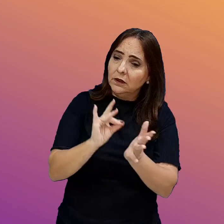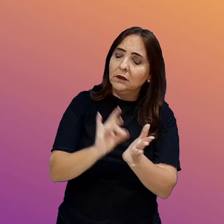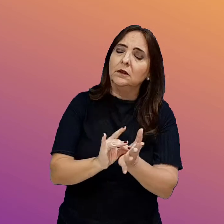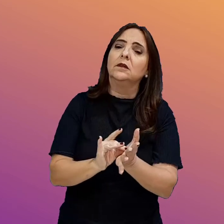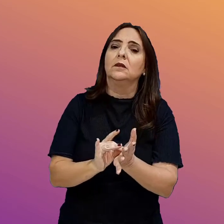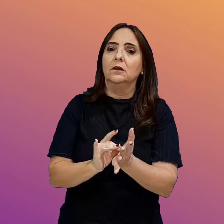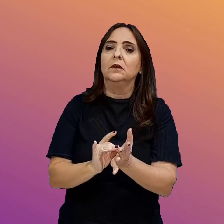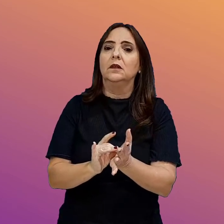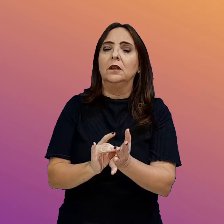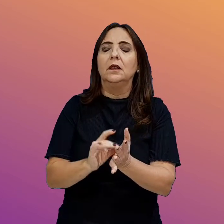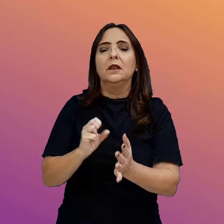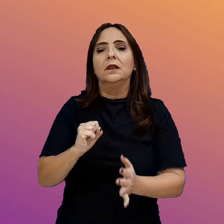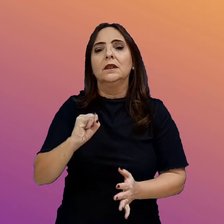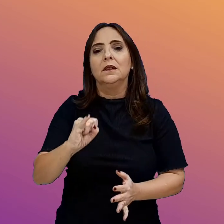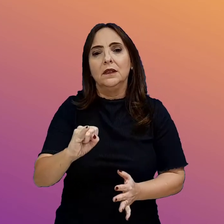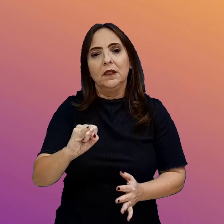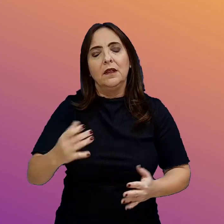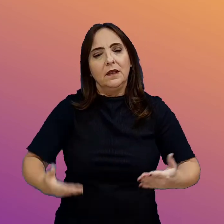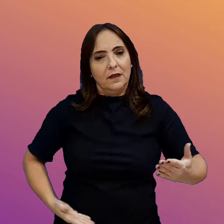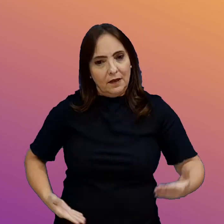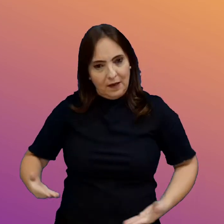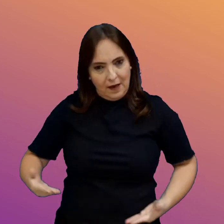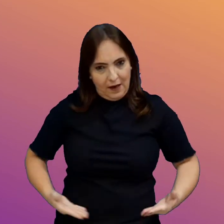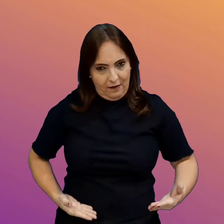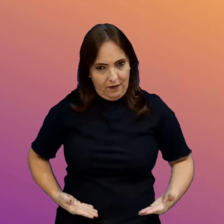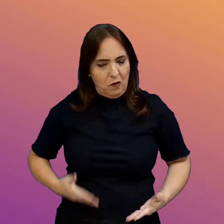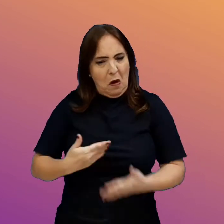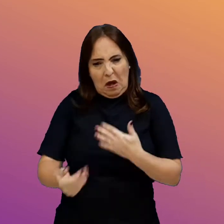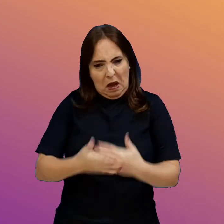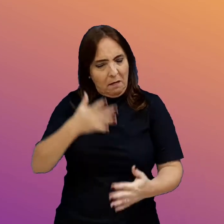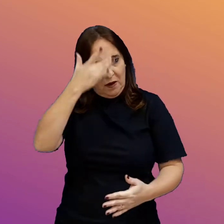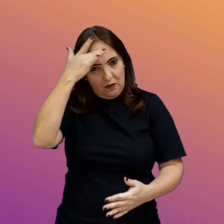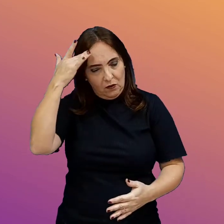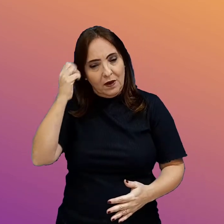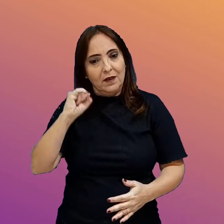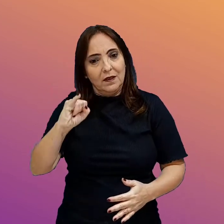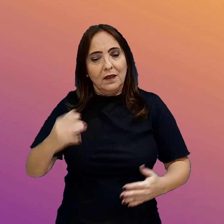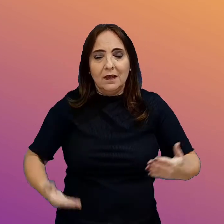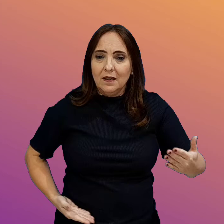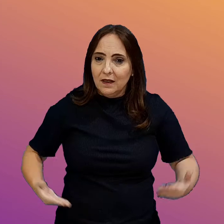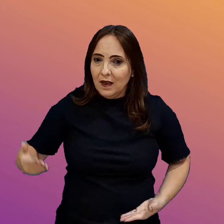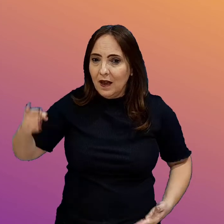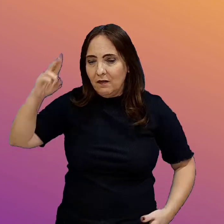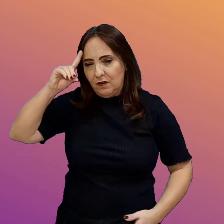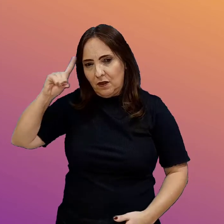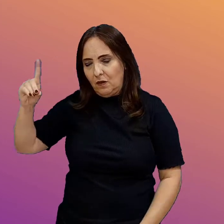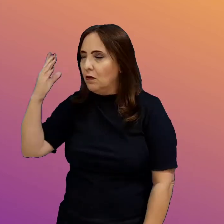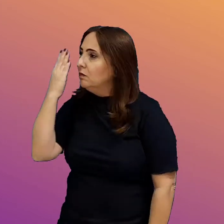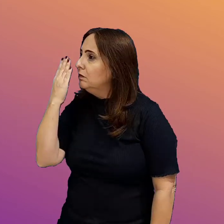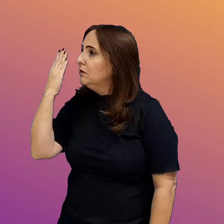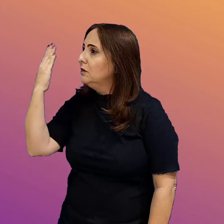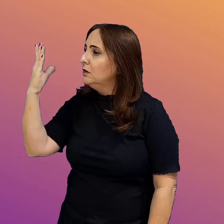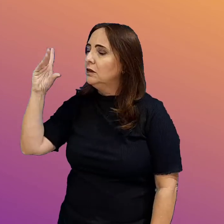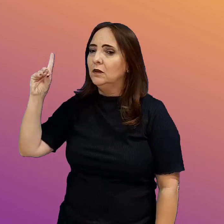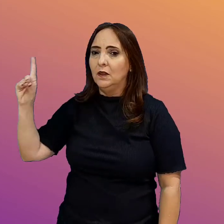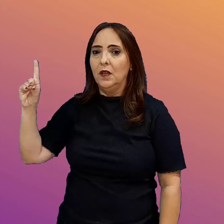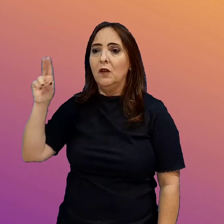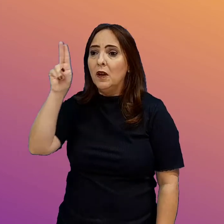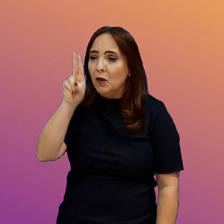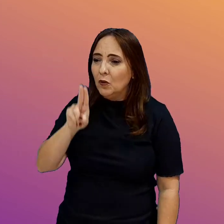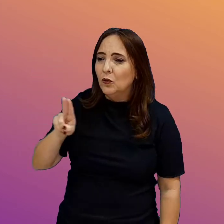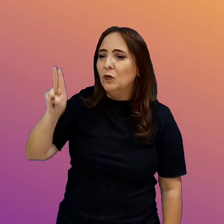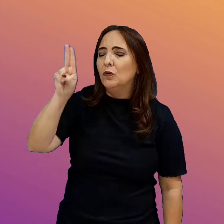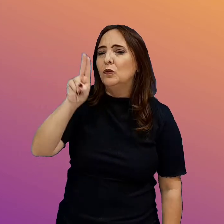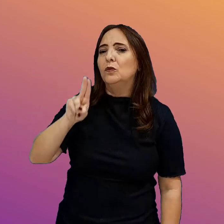isso. E quando você serve ao Senhor, e você se coloca diante de Deus, Ele usa